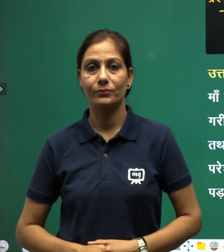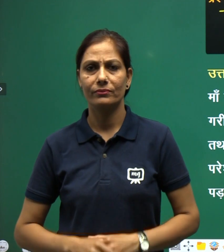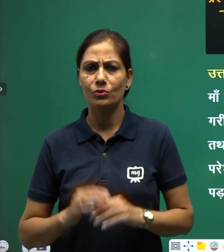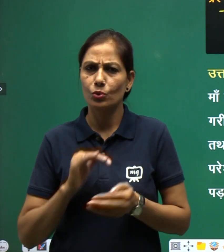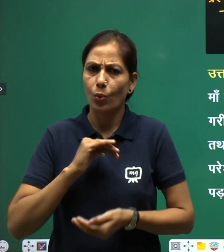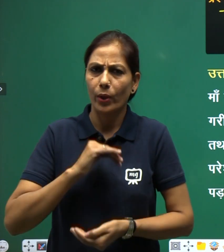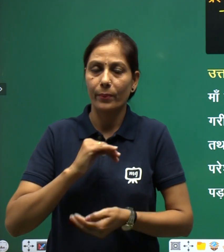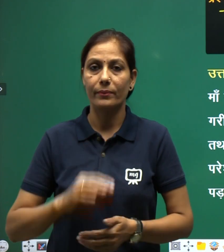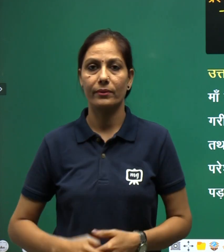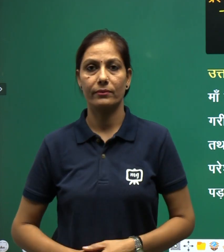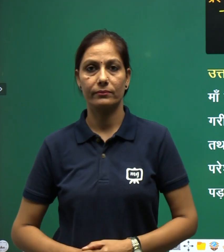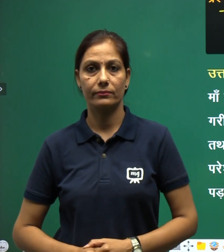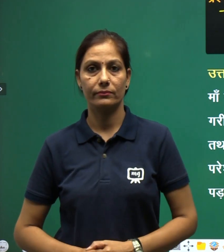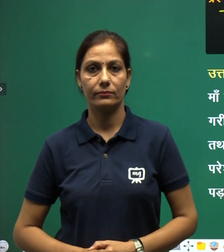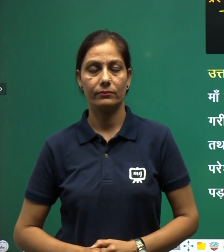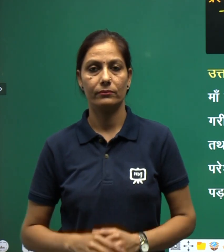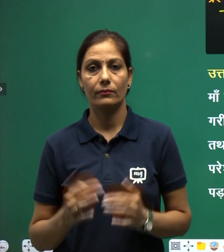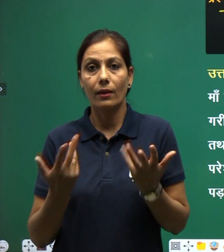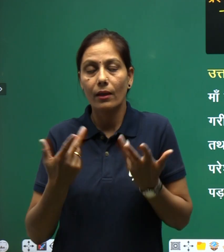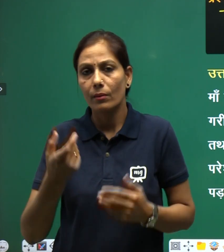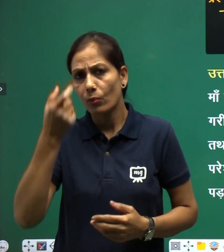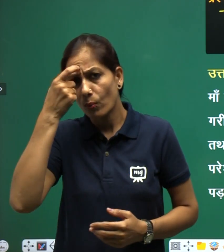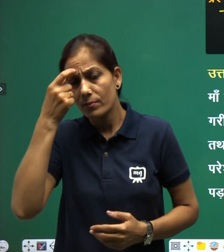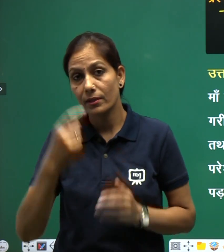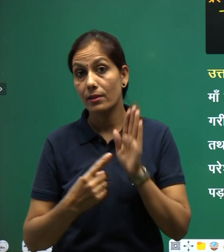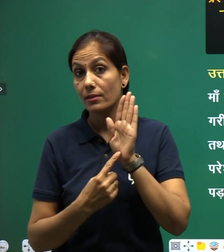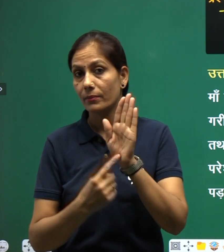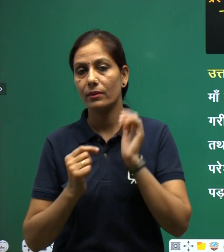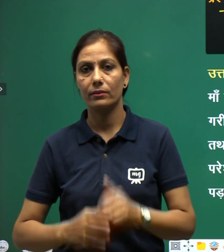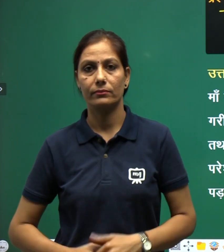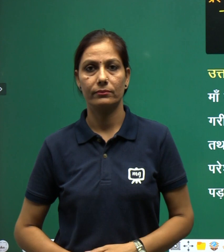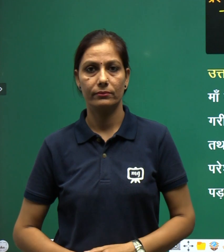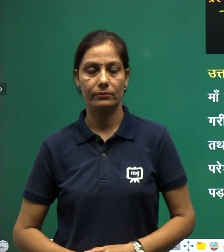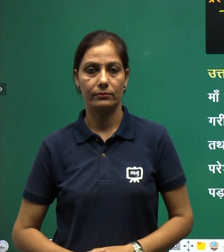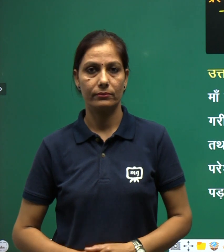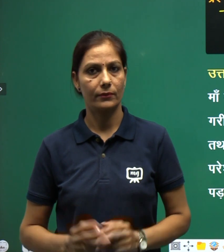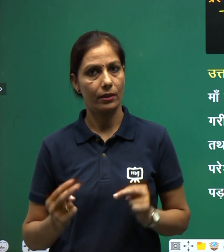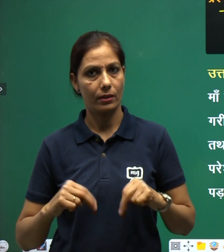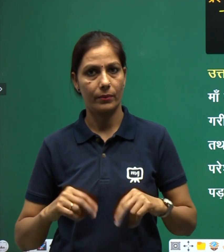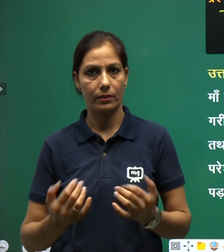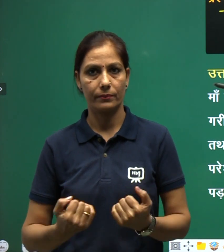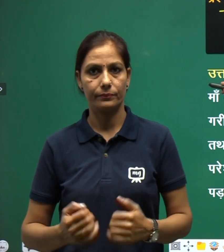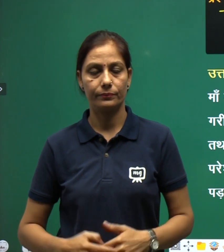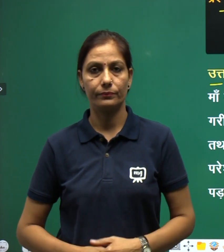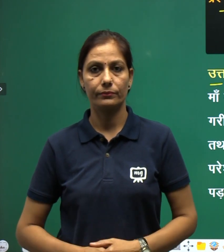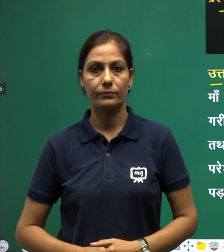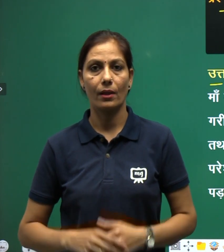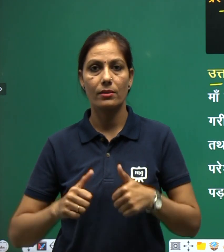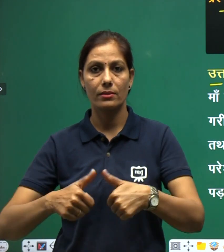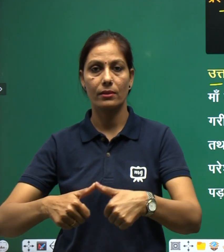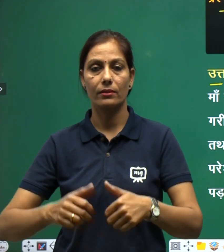बचपन में किन परेशानियों का सामना करना पड़ा? उत्तर